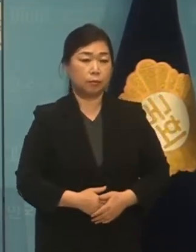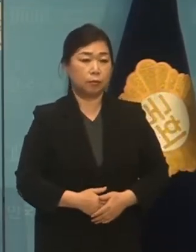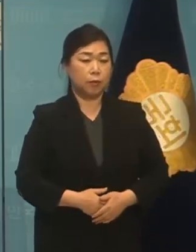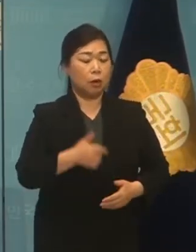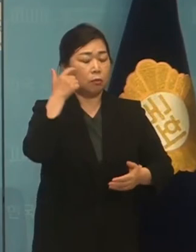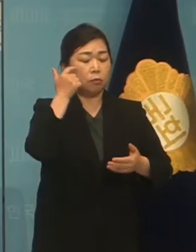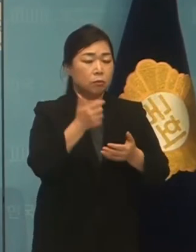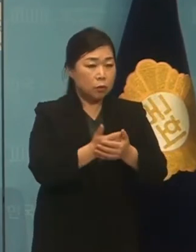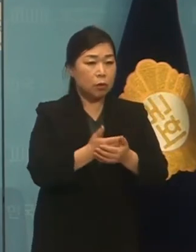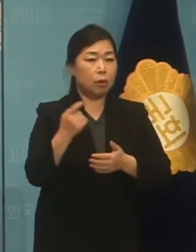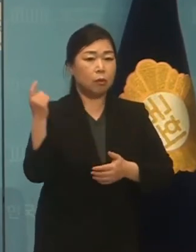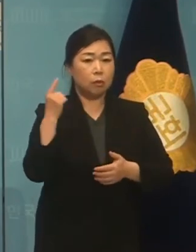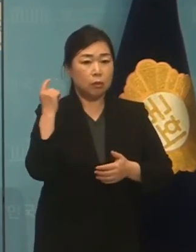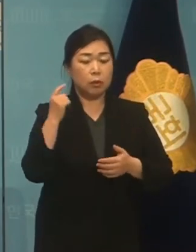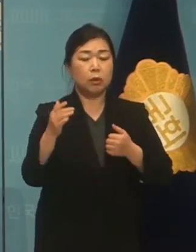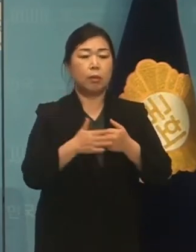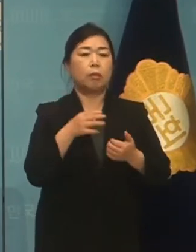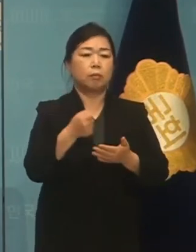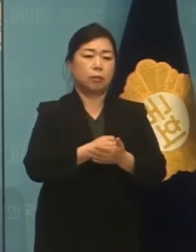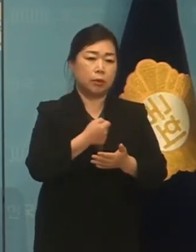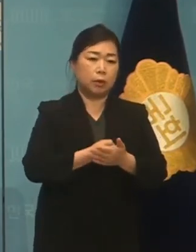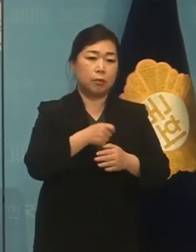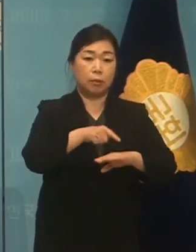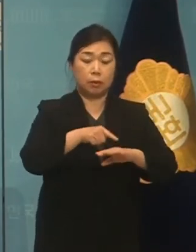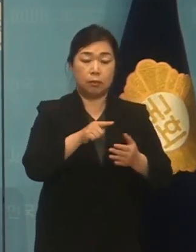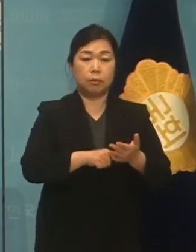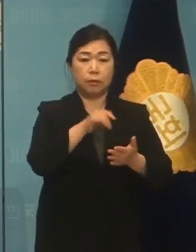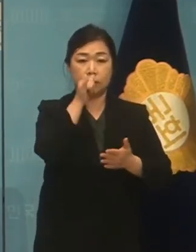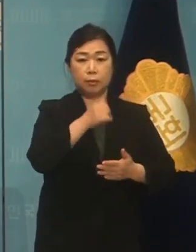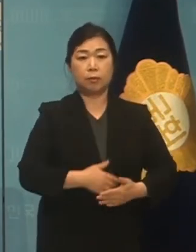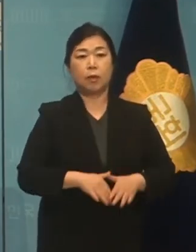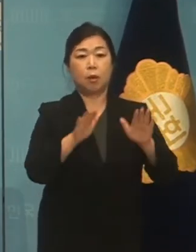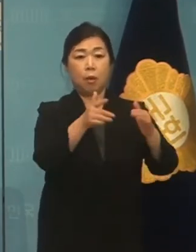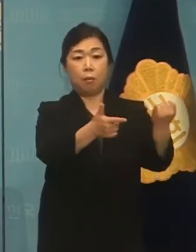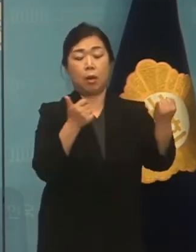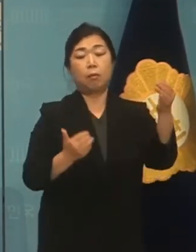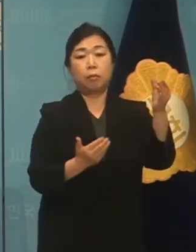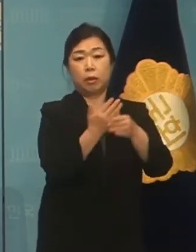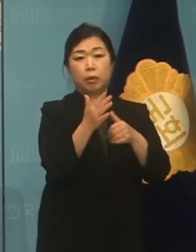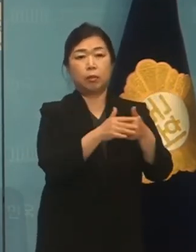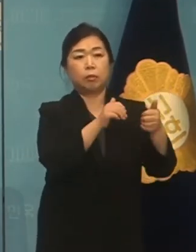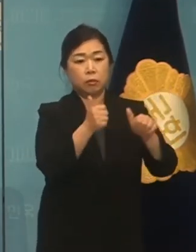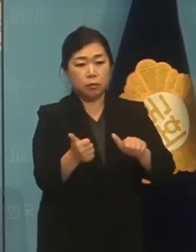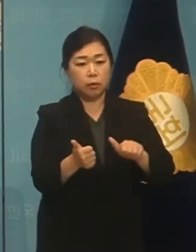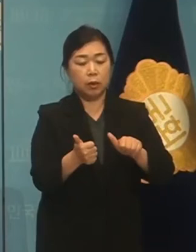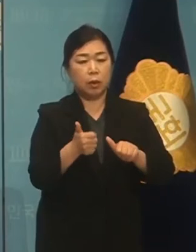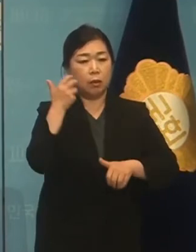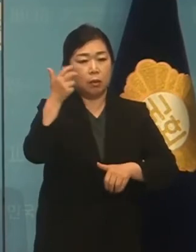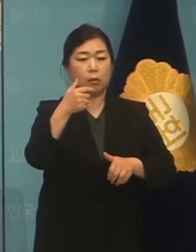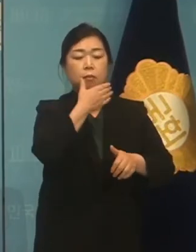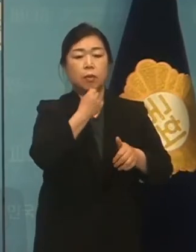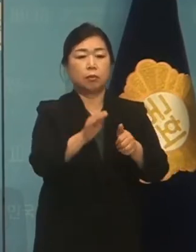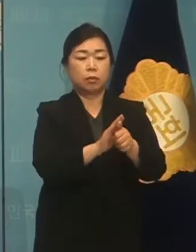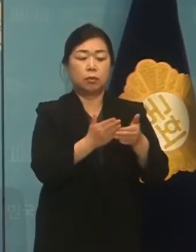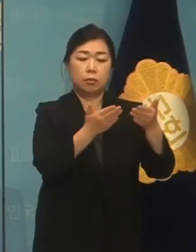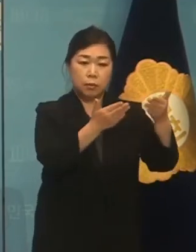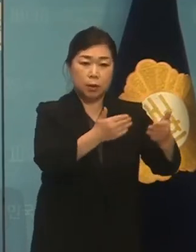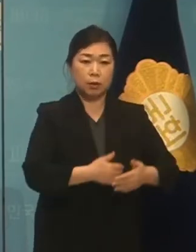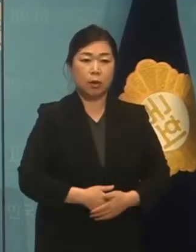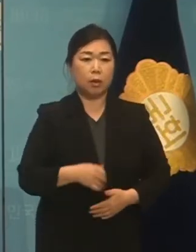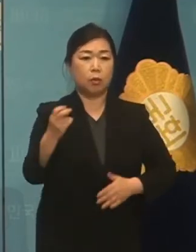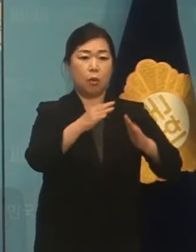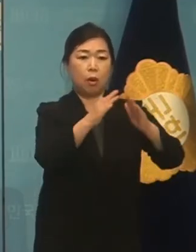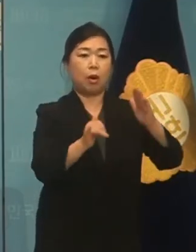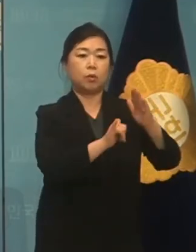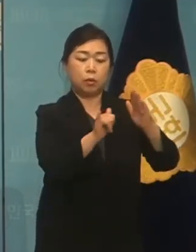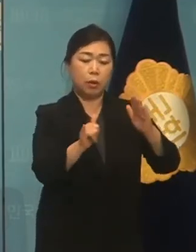충격적인 소식에 안타까움을 금할 수 없습니다. 이번 사건으로 희생되신 분들의 명복을 빕니다. 아울러